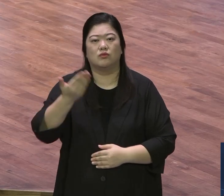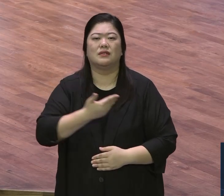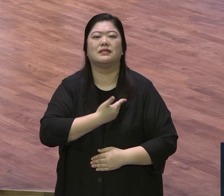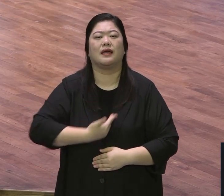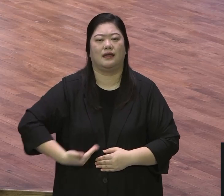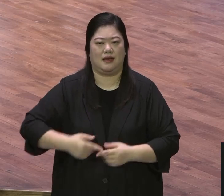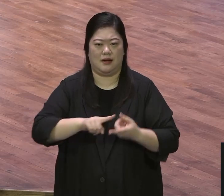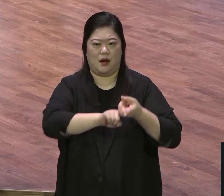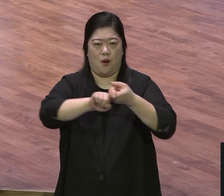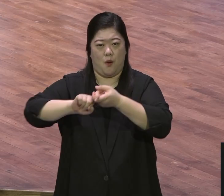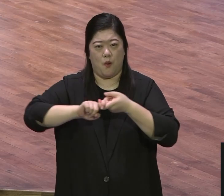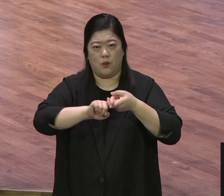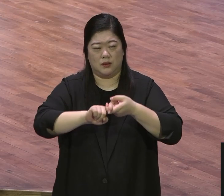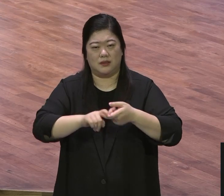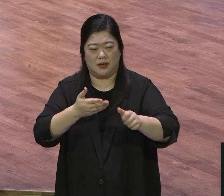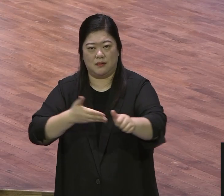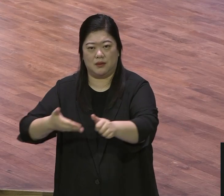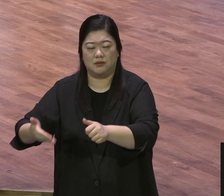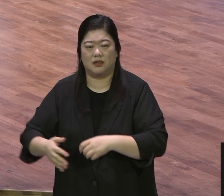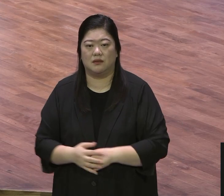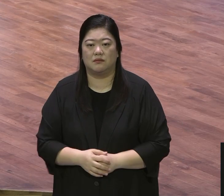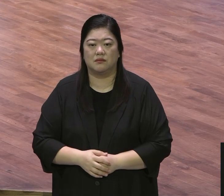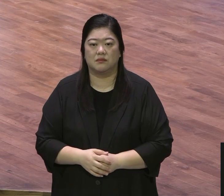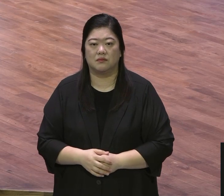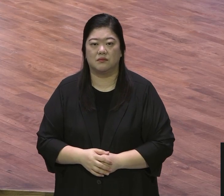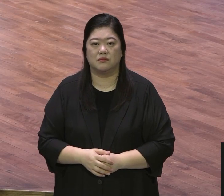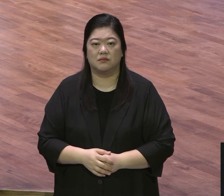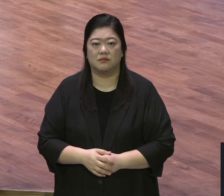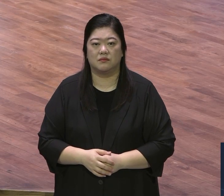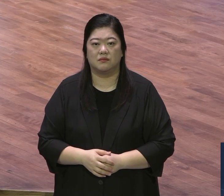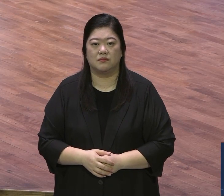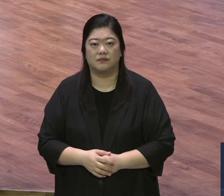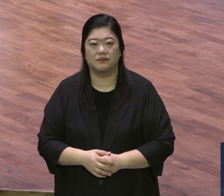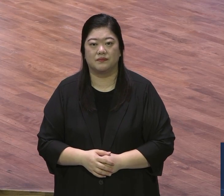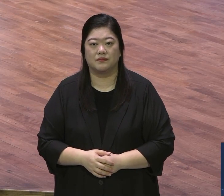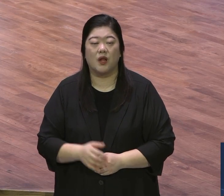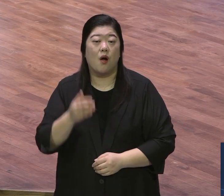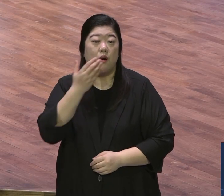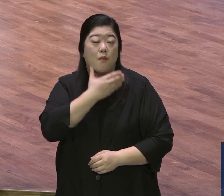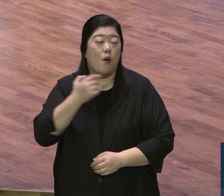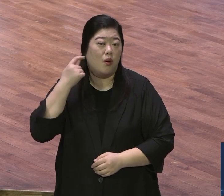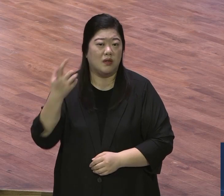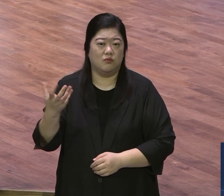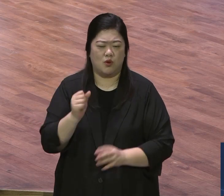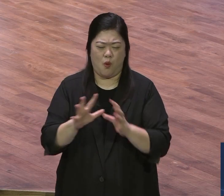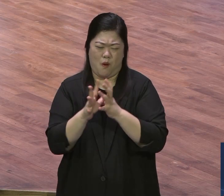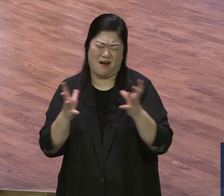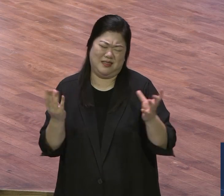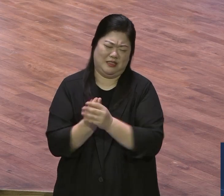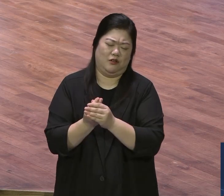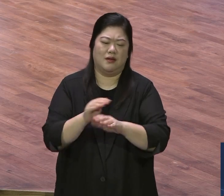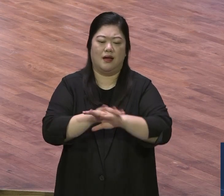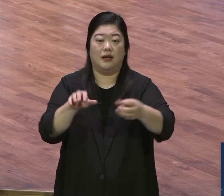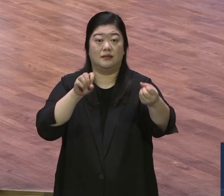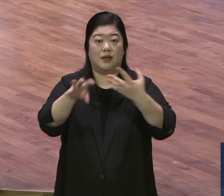믿습니다 교인들은 필요 없어요 그래서 여러분 흔들리지 말고 보금으로 완전 결론난 인생